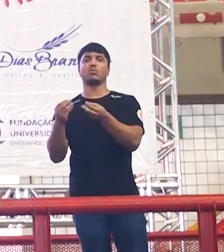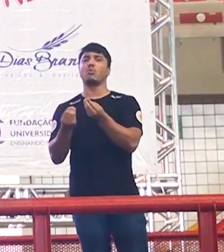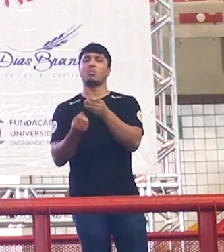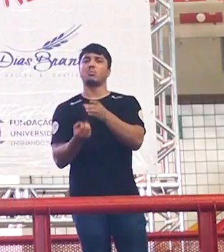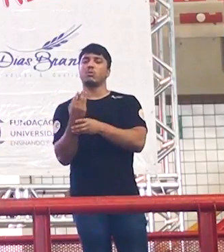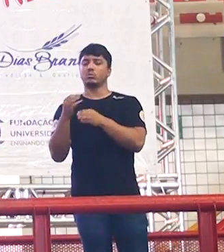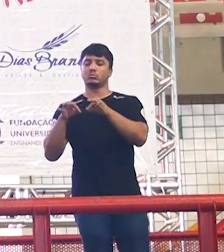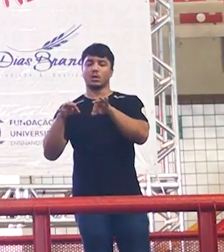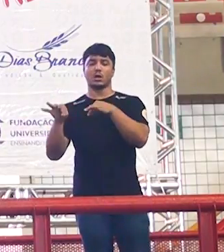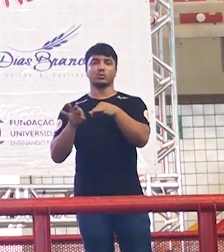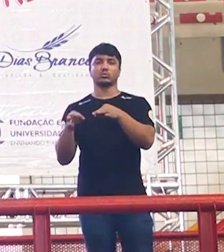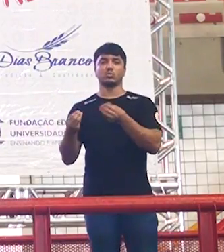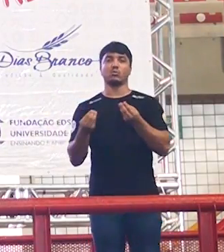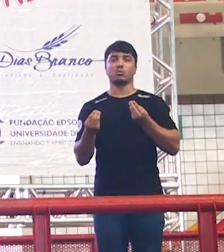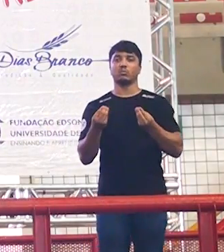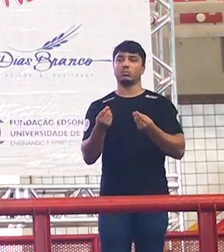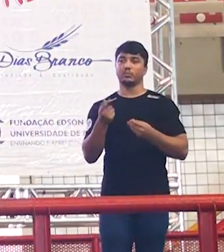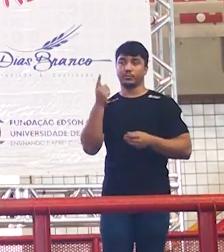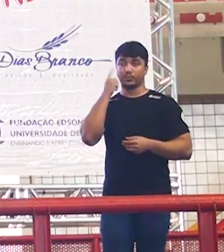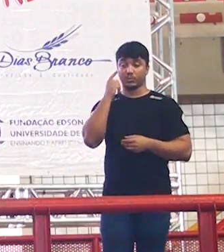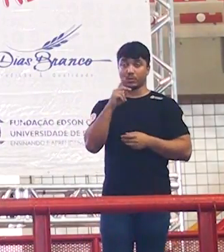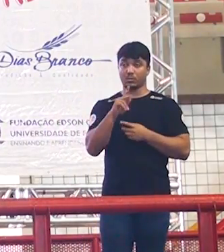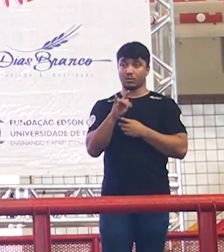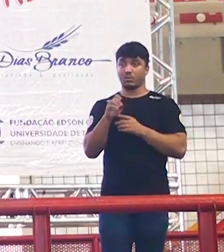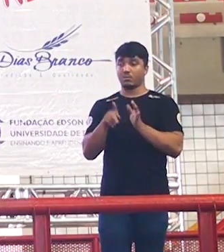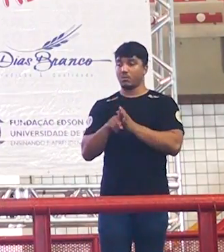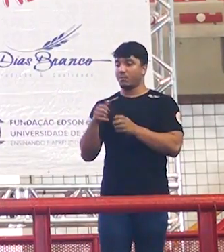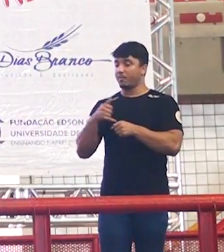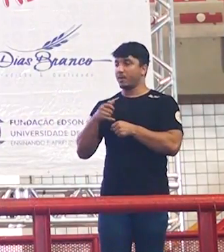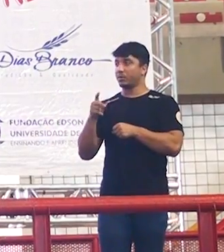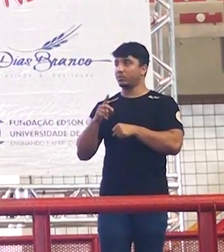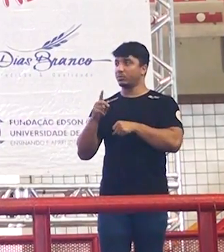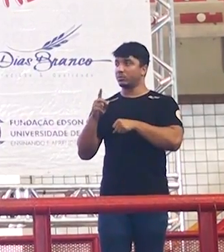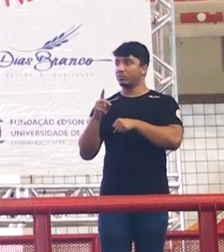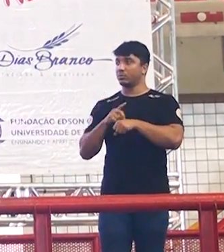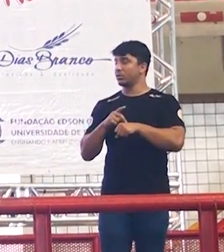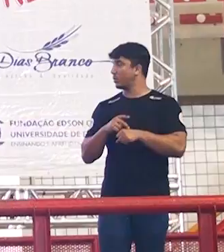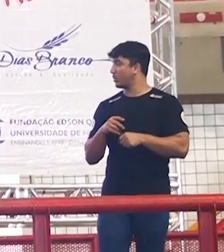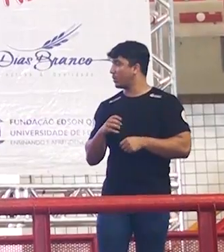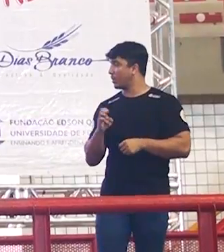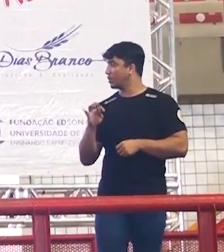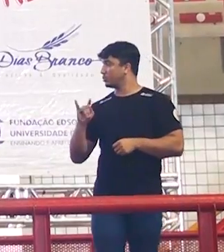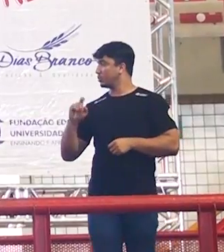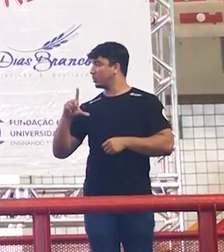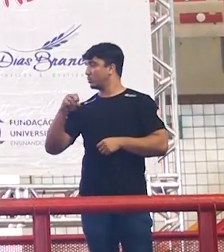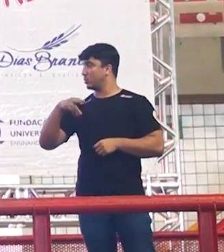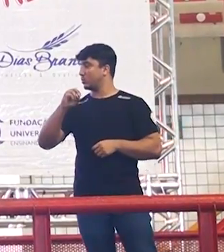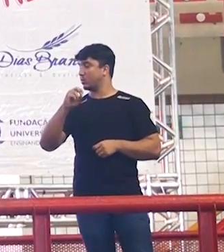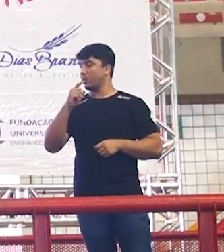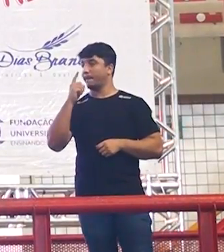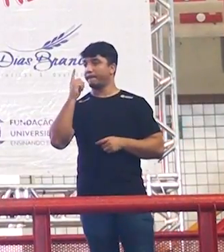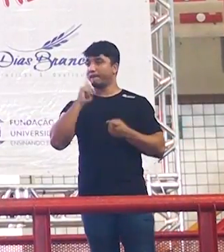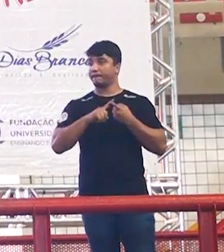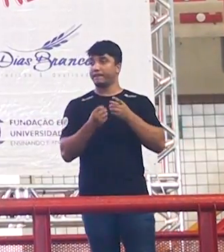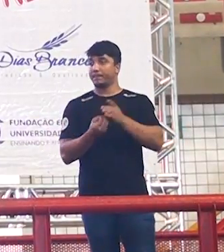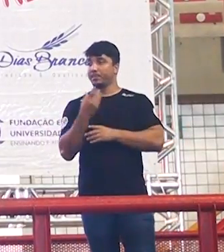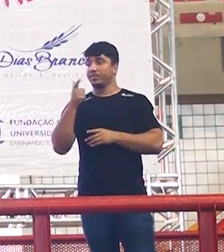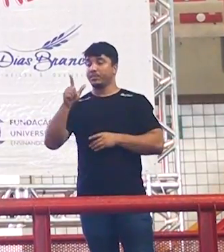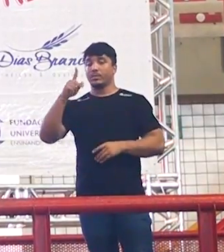plástico? Pegando um derivado do petróleo, chamado etileno, e produzindo uma coisa